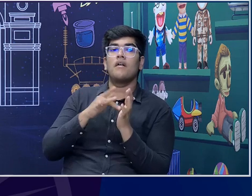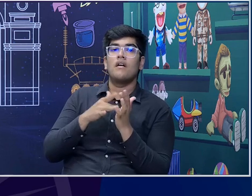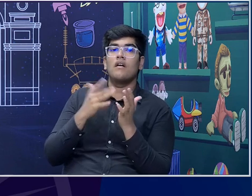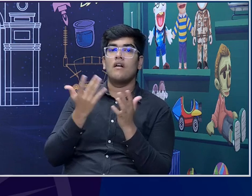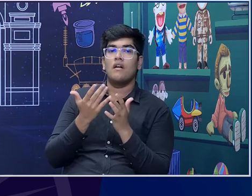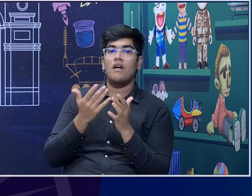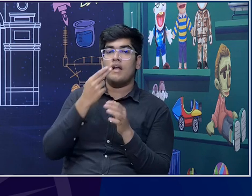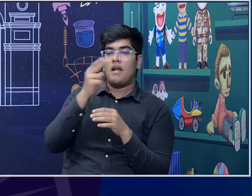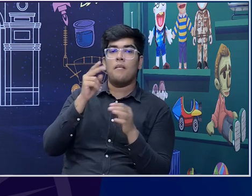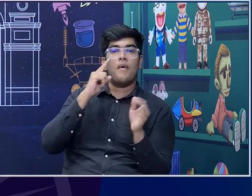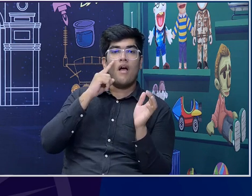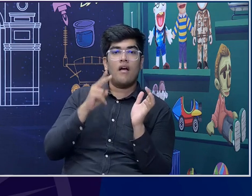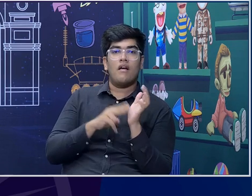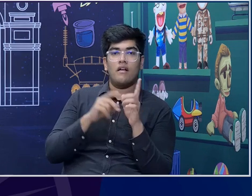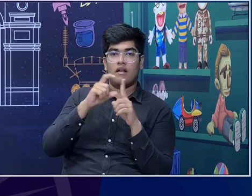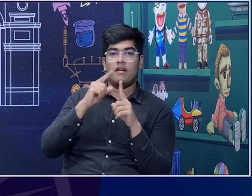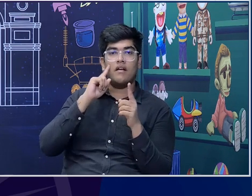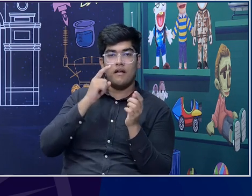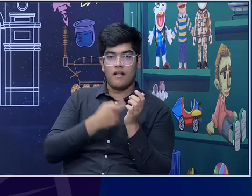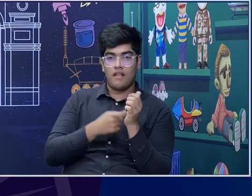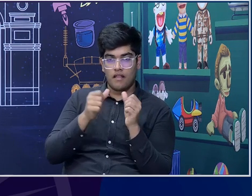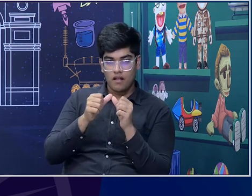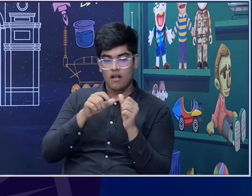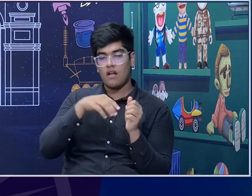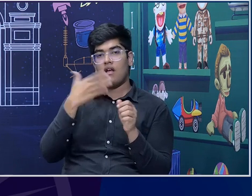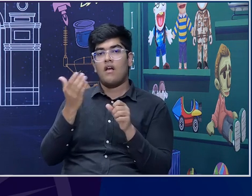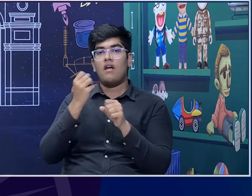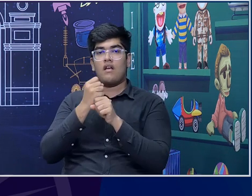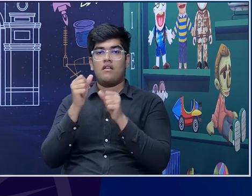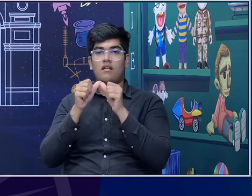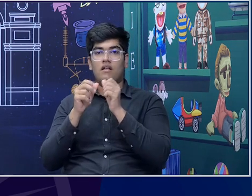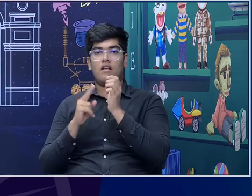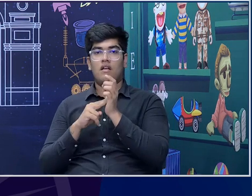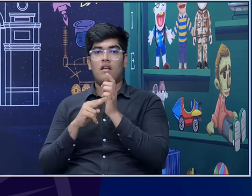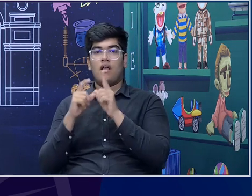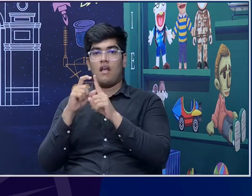हॉस्पिटल है वहांका Small और थो